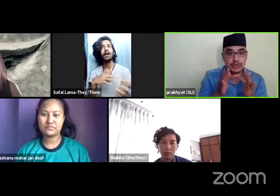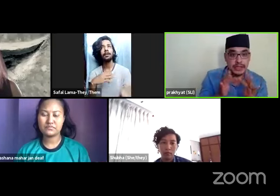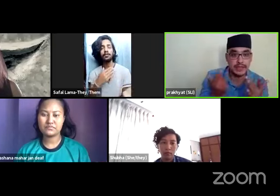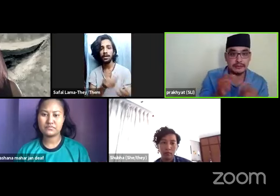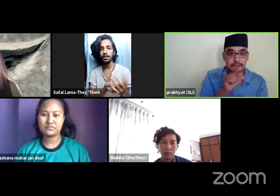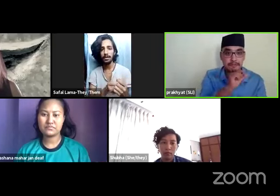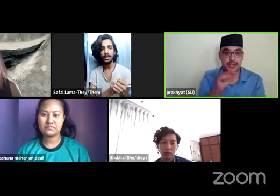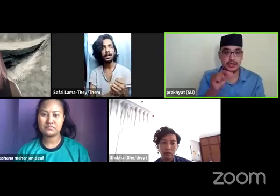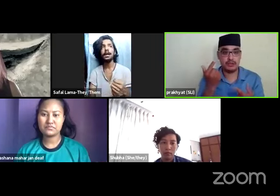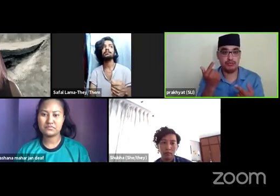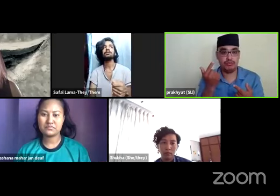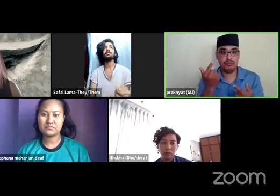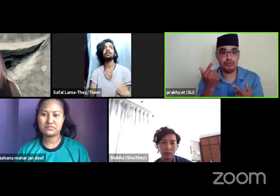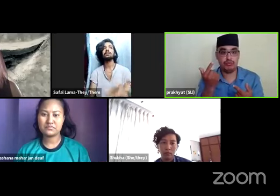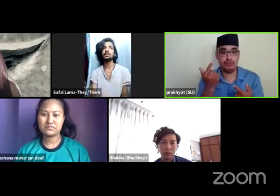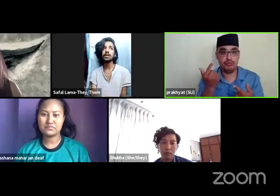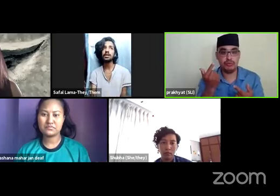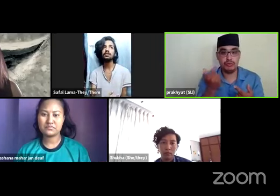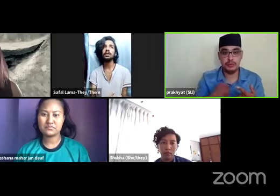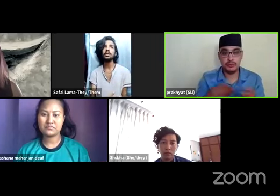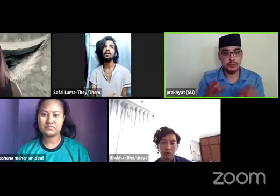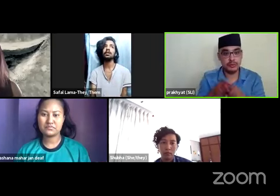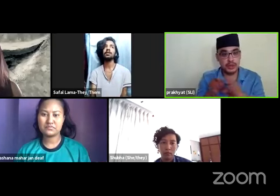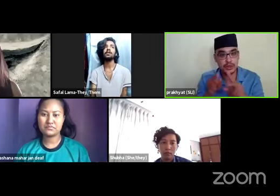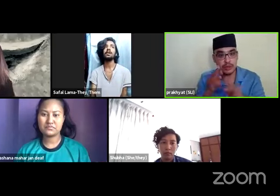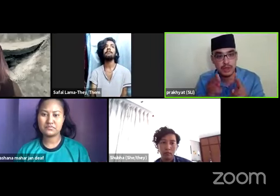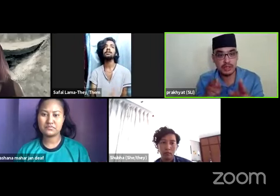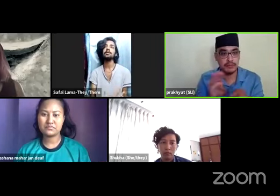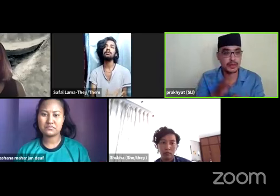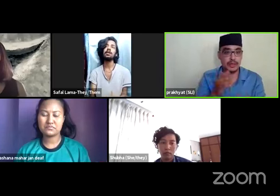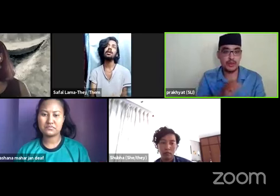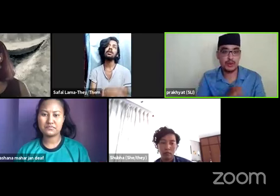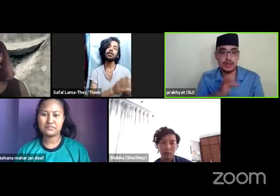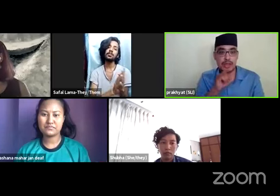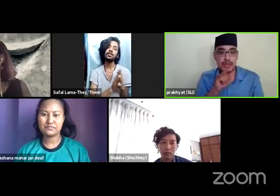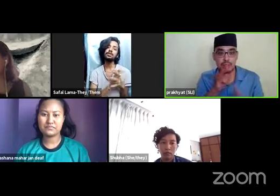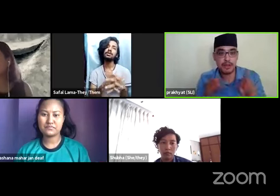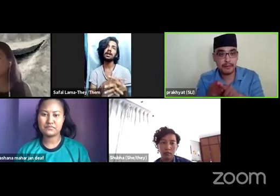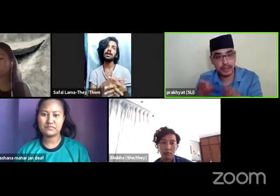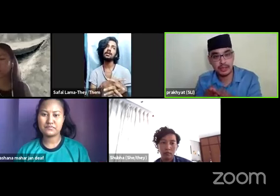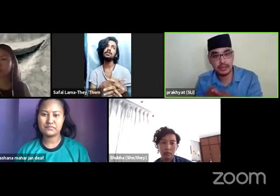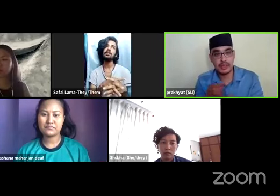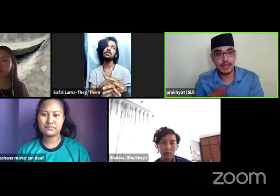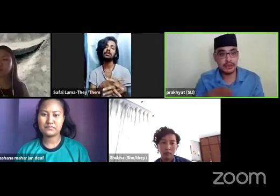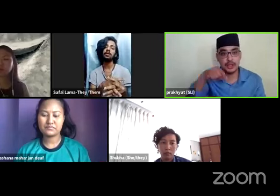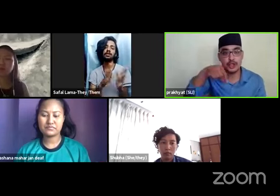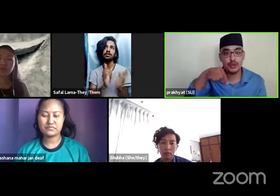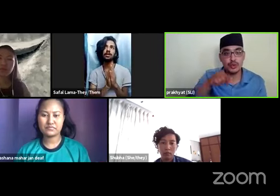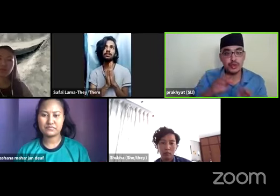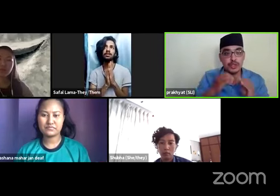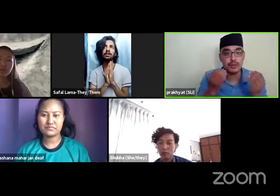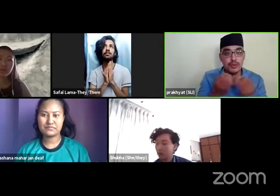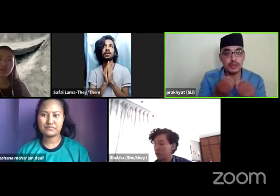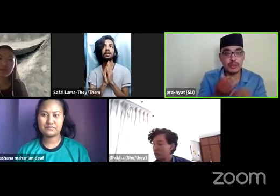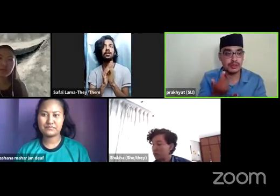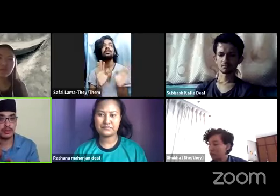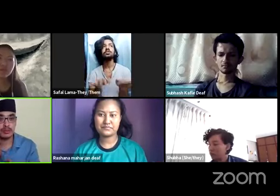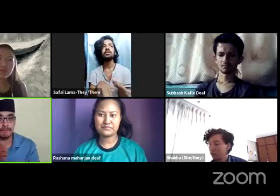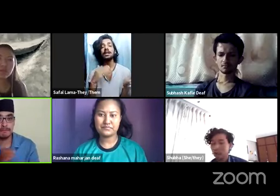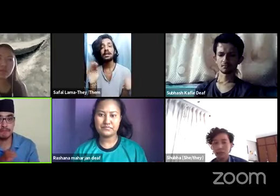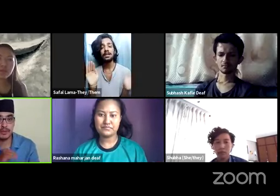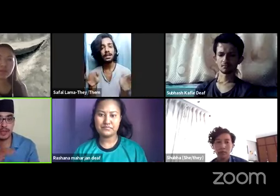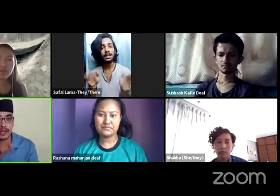चाहिँ हाम्रो जहिले पनि डेटिङ एप्सको कुरा गर्दा सेक्सुअलिटीको कुरा गर्दाखेरि हामीलाई चाहिँ एउटा क्वेयर पर्सन्सहरूलाई चाहिँ एकदम सेक्सुअलिटीमा चाहिँ एकदम